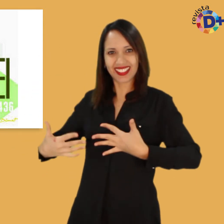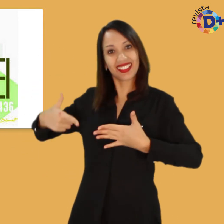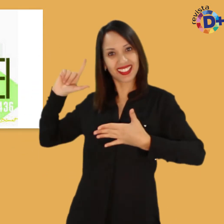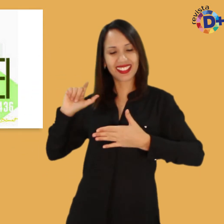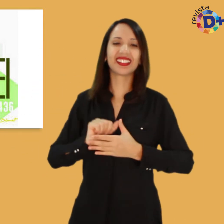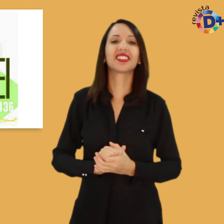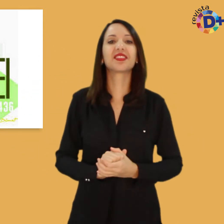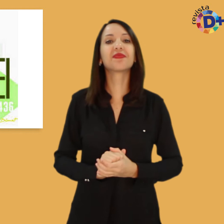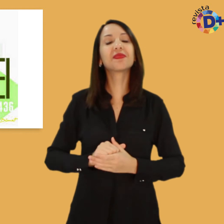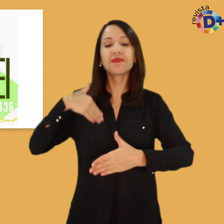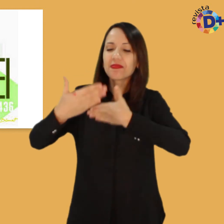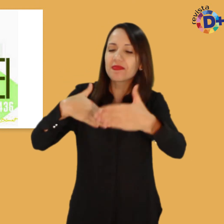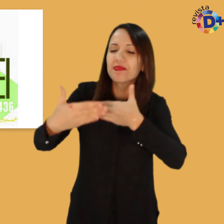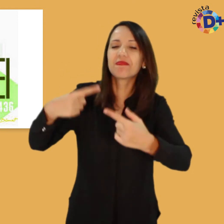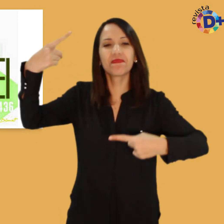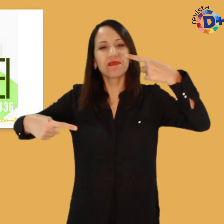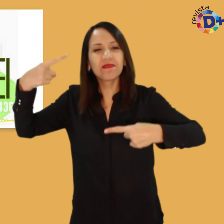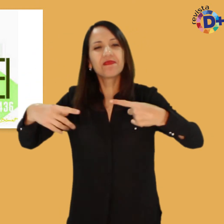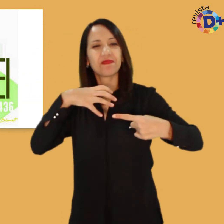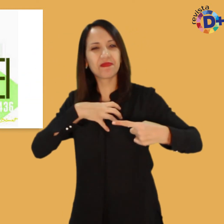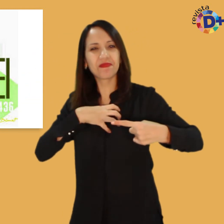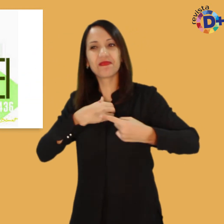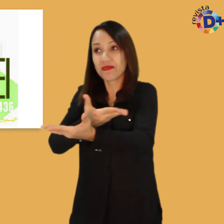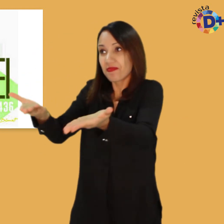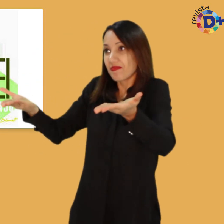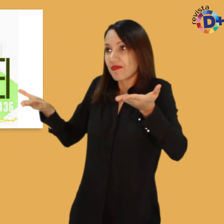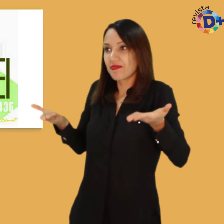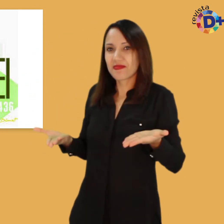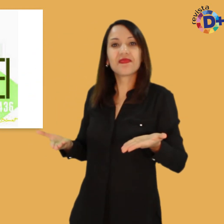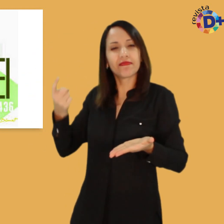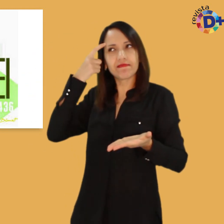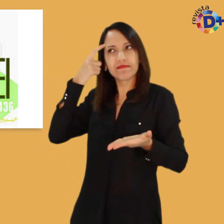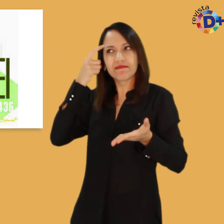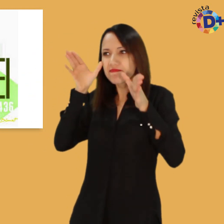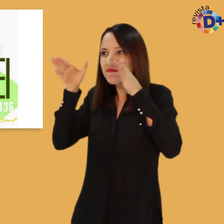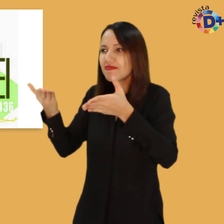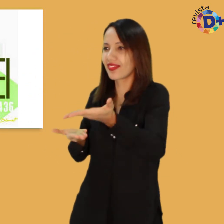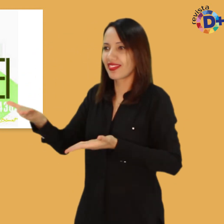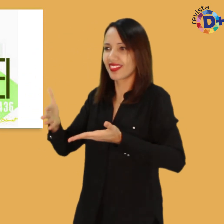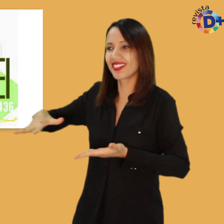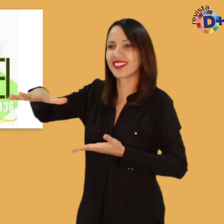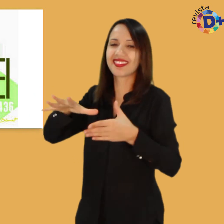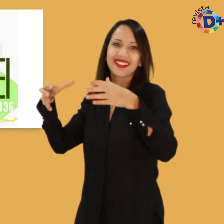de políticas públicas têm sido pensadas para atender às especificidades desta população no